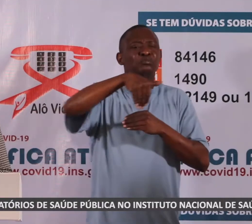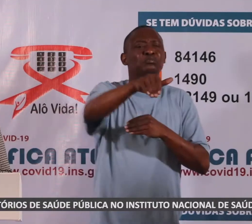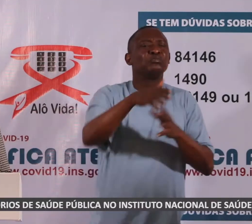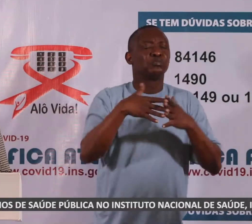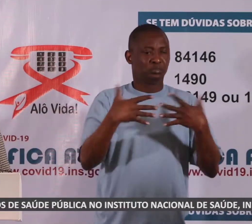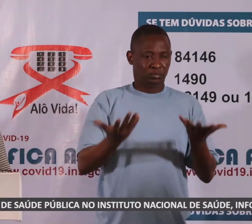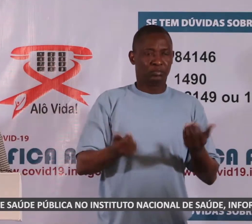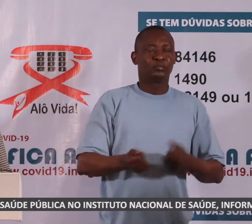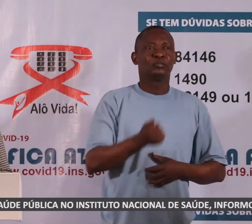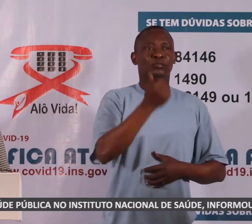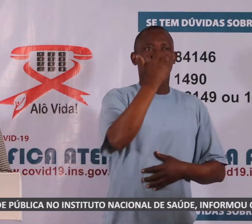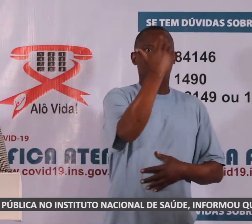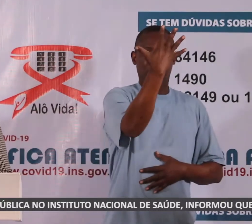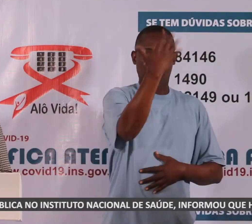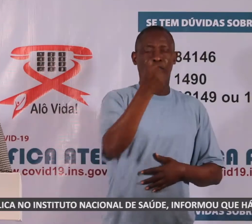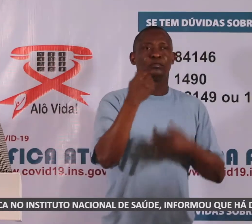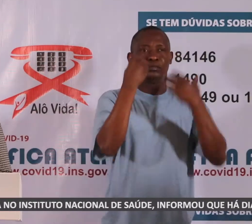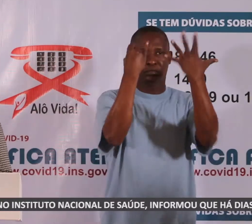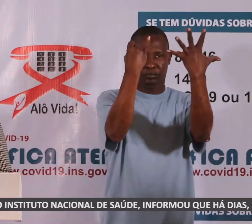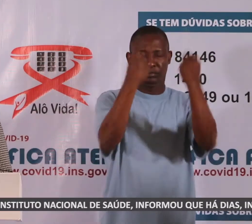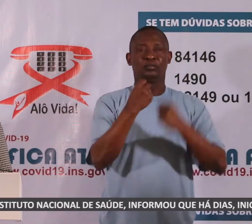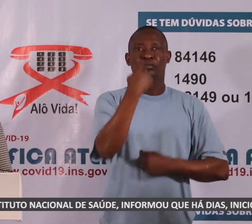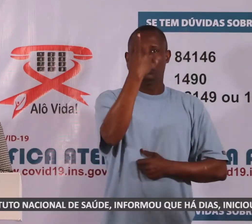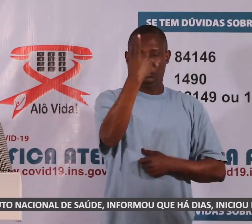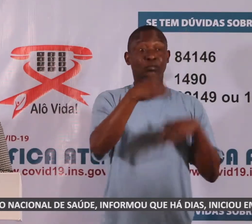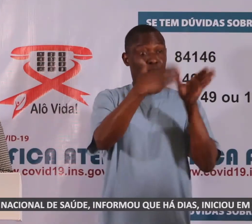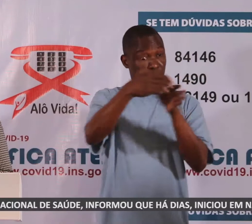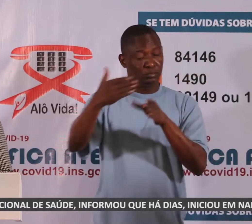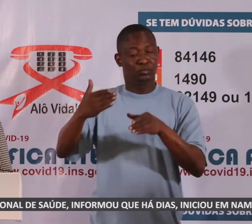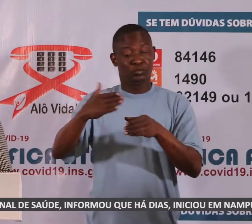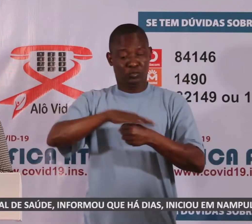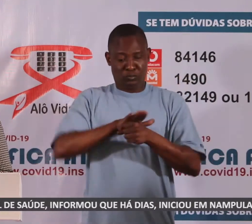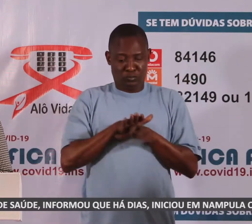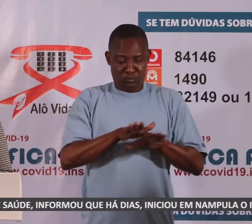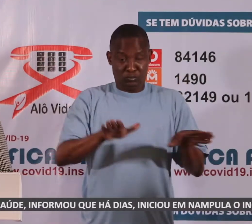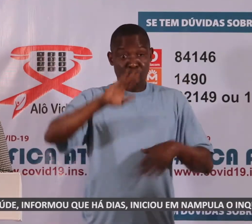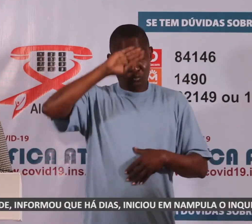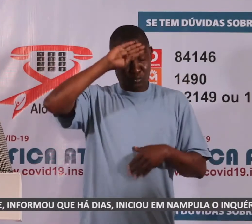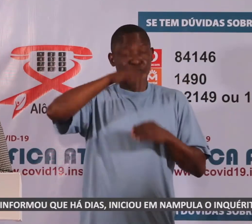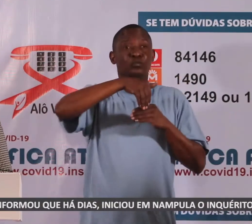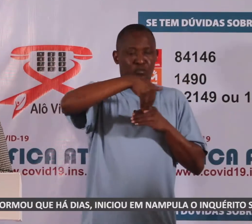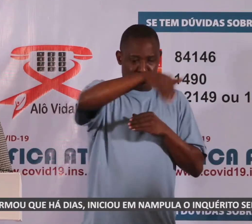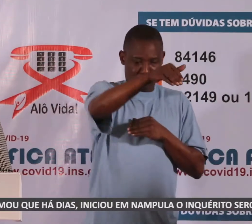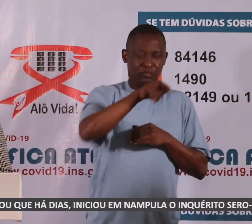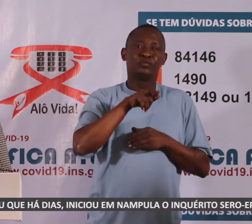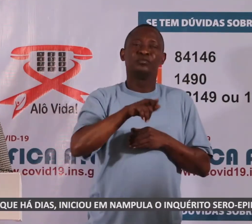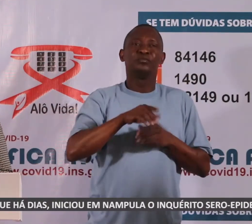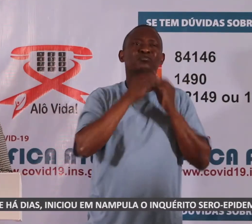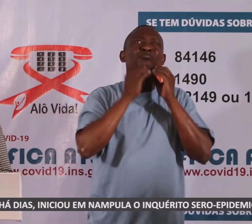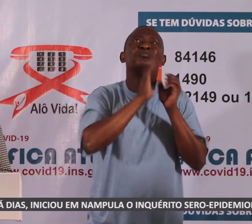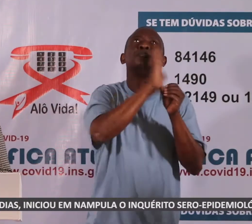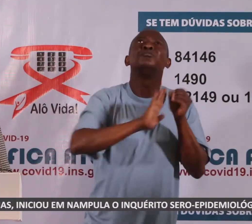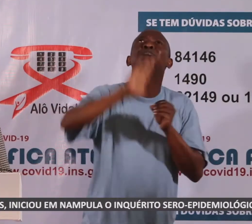com 561 casos ativos de infecção de Covid-19. Em termos de distribuição no país, dizer